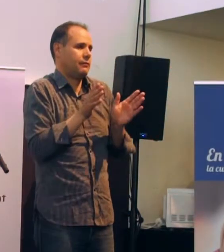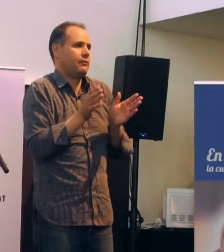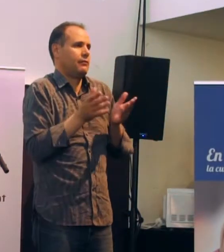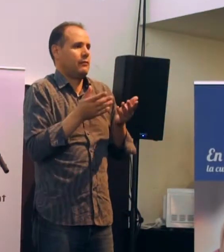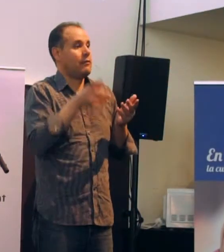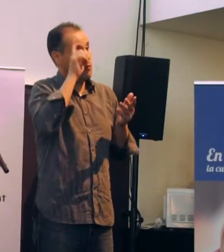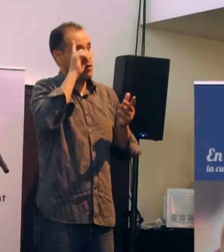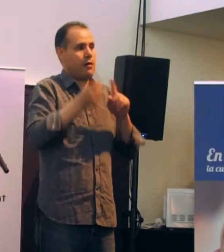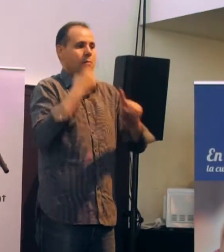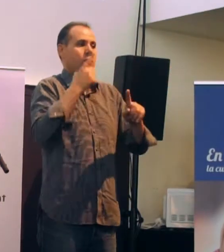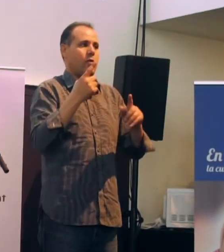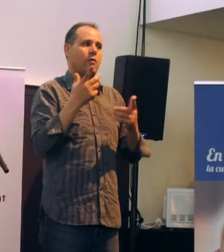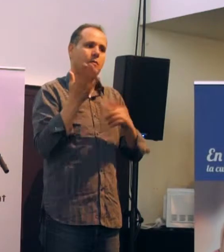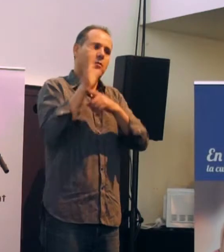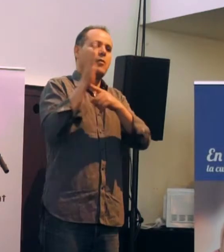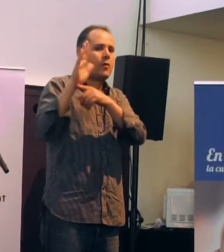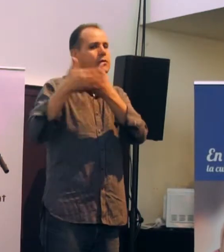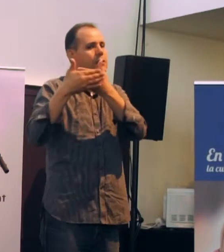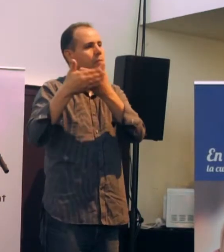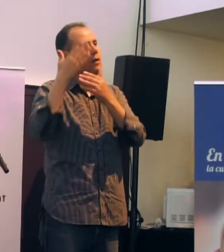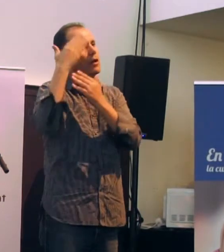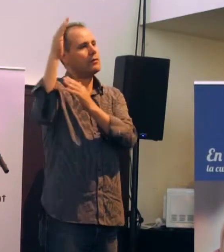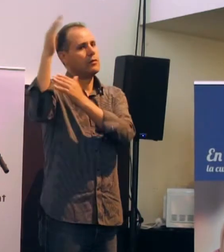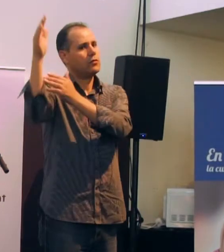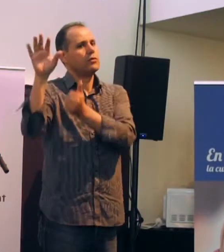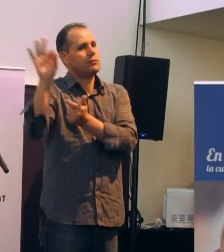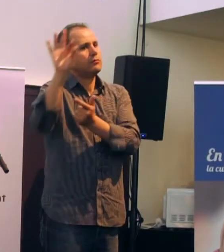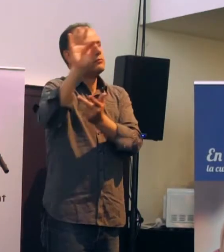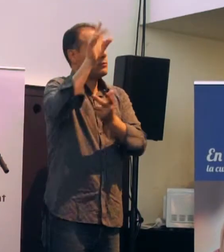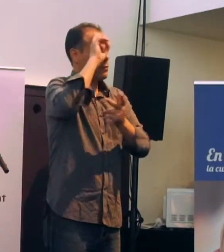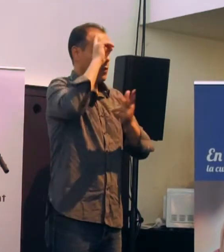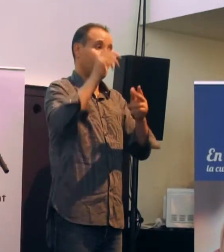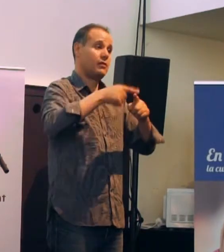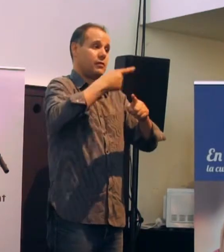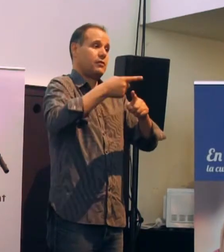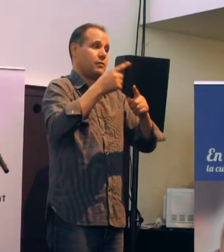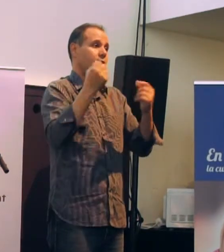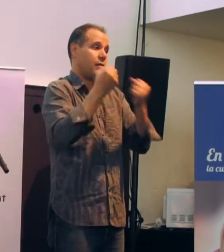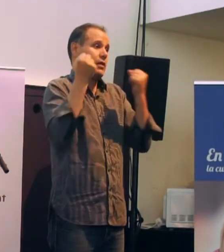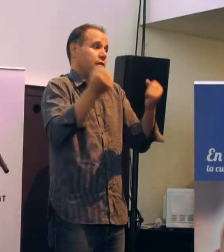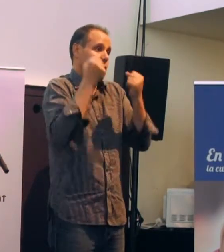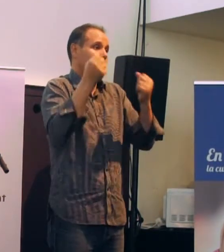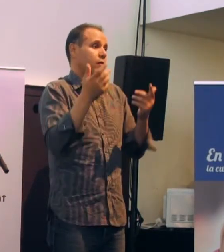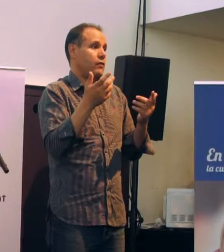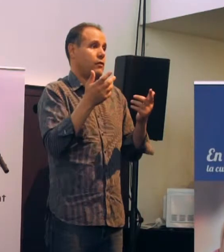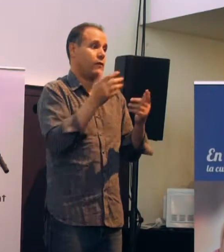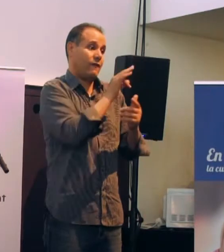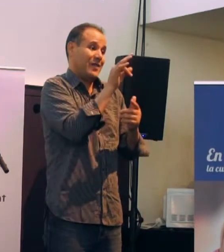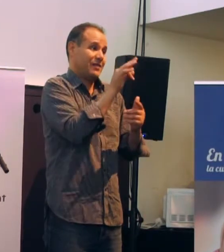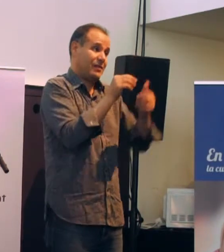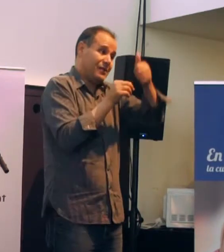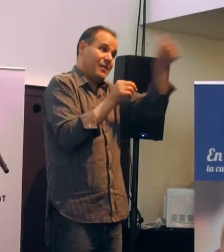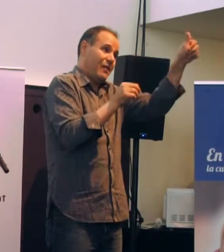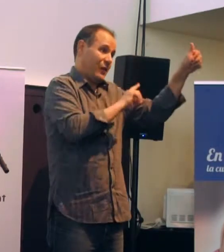aussi important pour nous de montrer d'autres cinématographies, puisque de toute façon, le cinéma d'animation et l'animation française ne peut se faire sans de